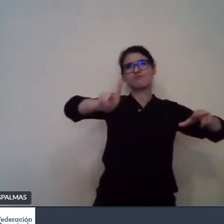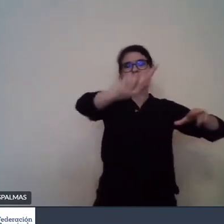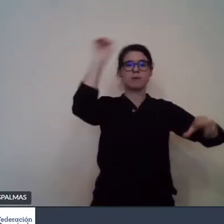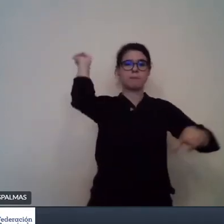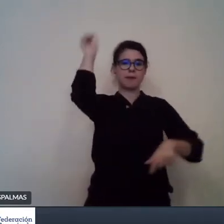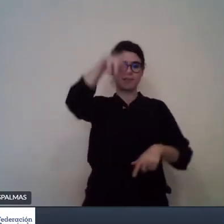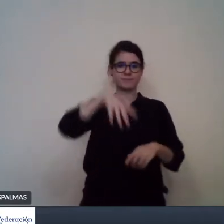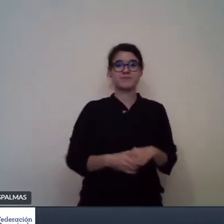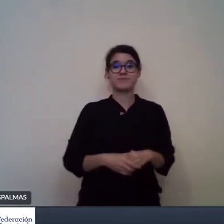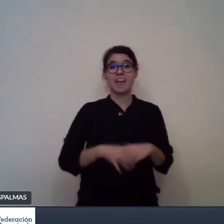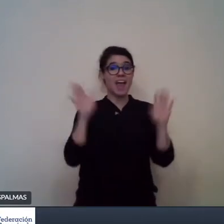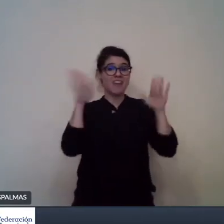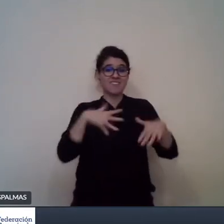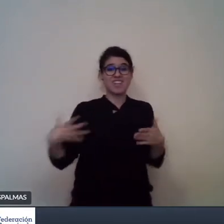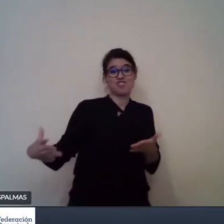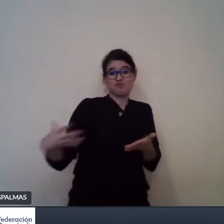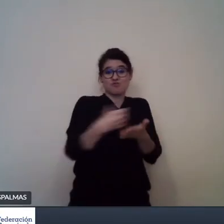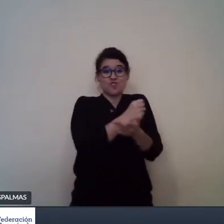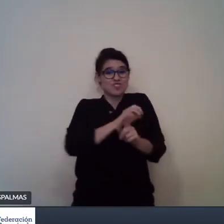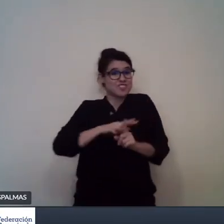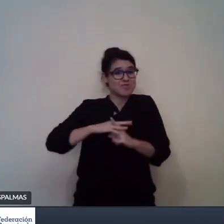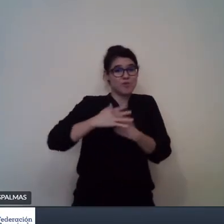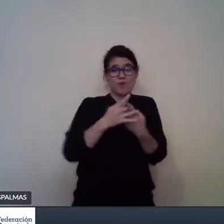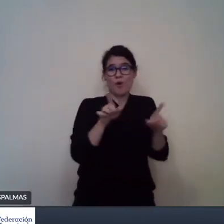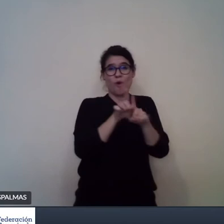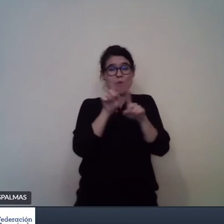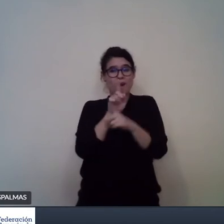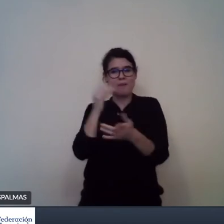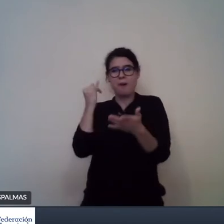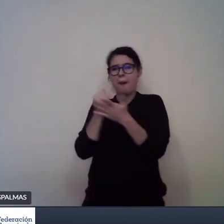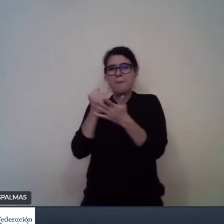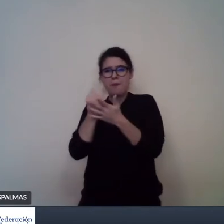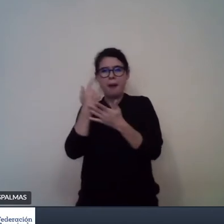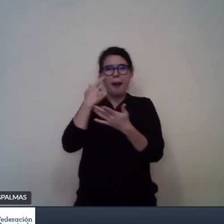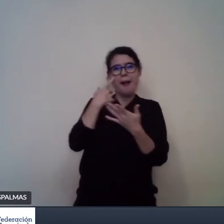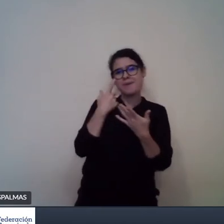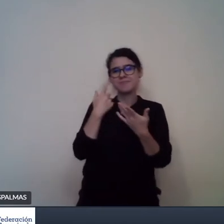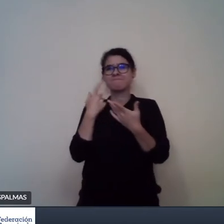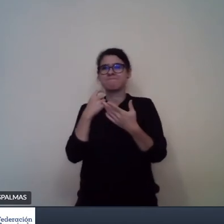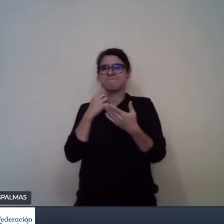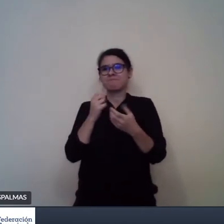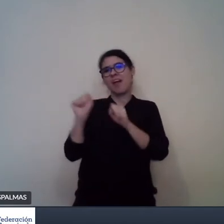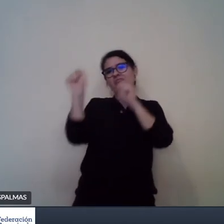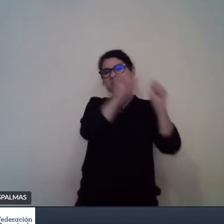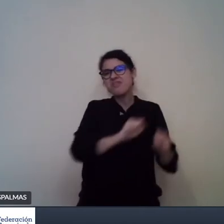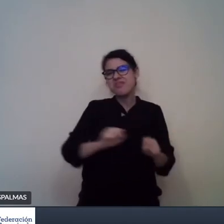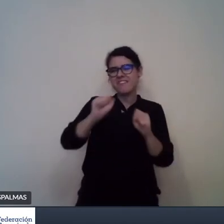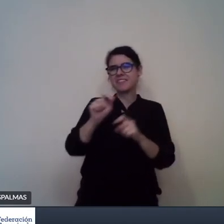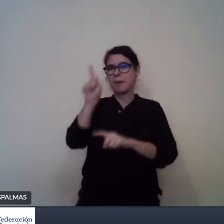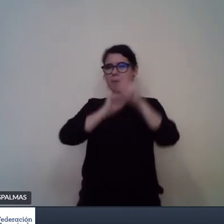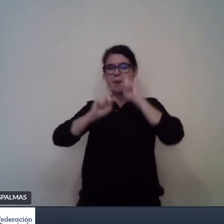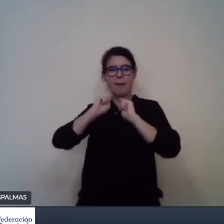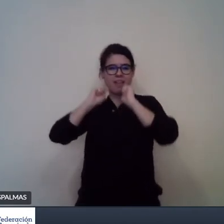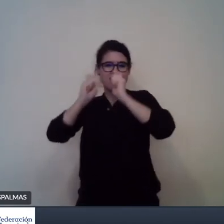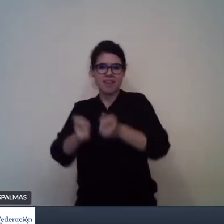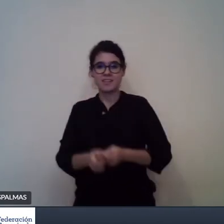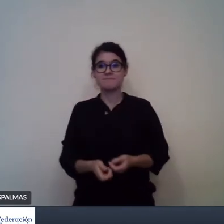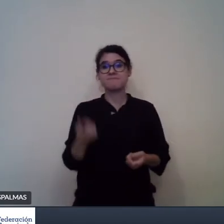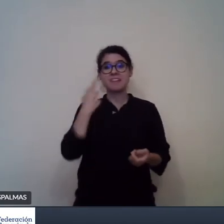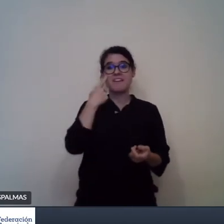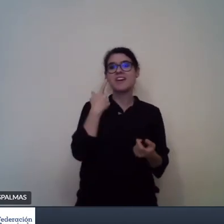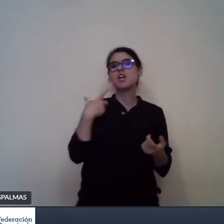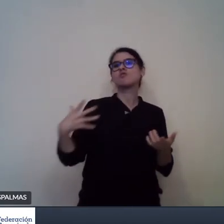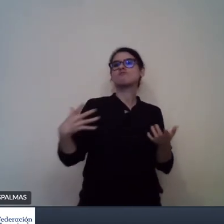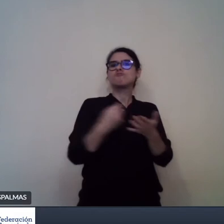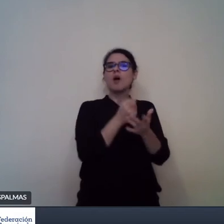Al final, todas nuestras situaciones tienen que poner problemas en la defensa o por lo menos crear problemas de comunicación. Y hay que saber qué tipo de jugadores tenemos. No todos los sistemas se adaptan a todo el